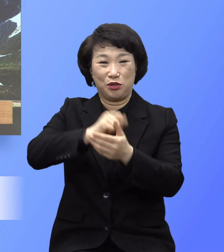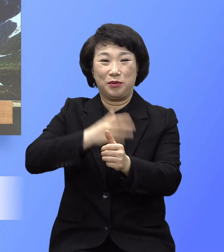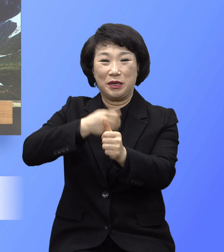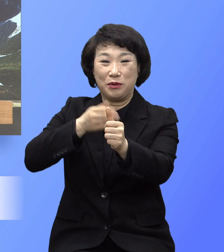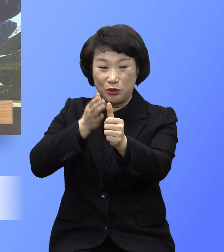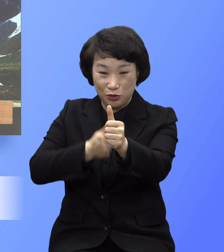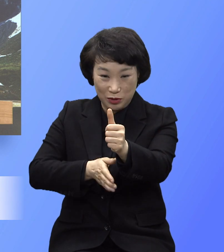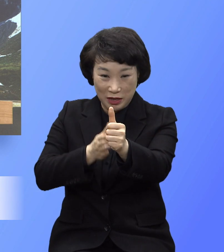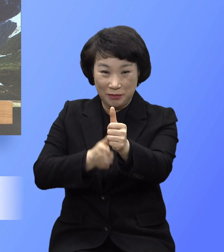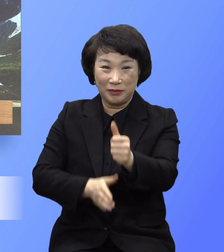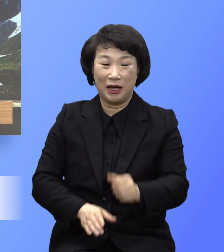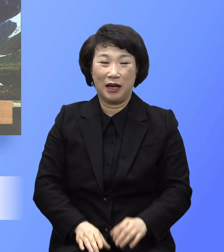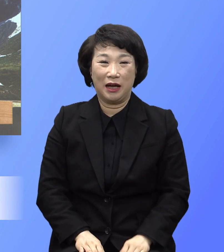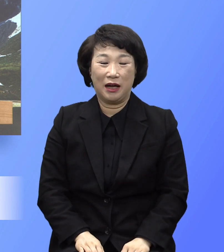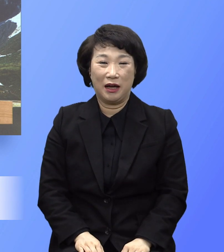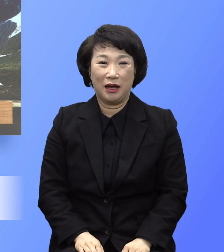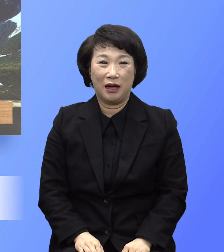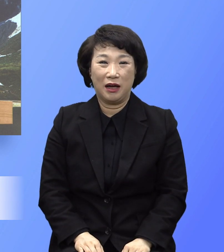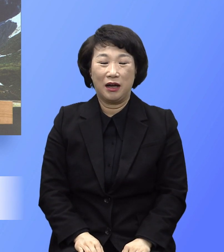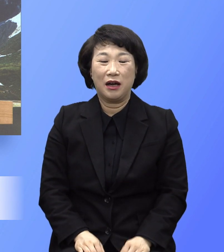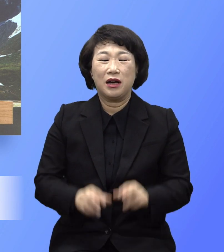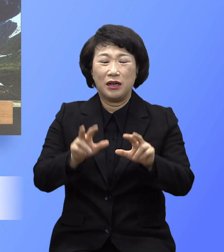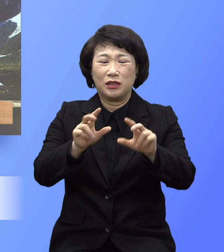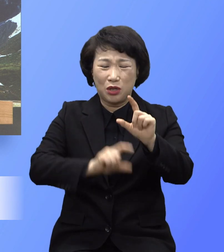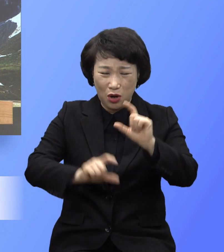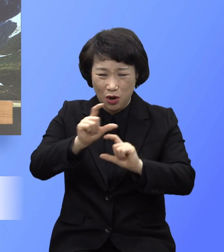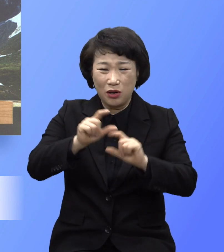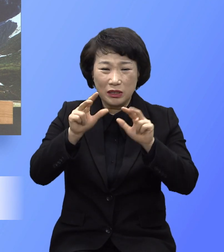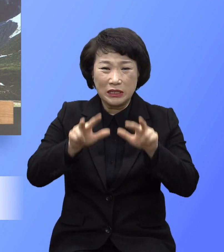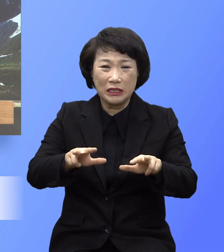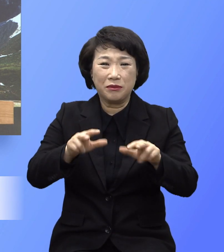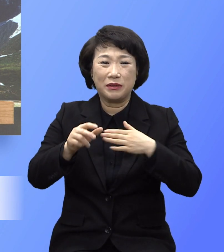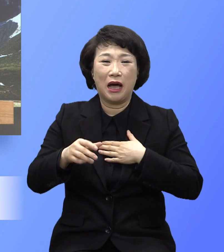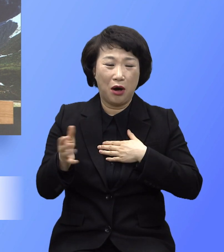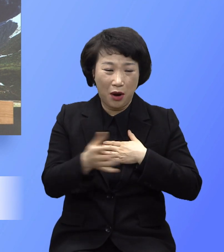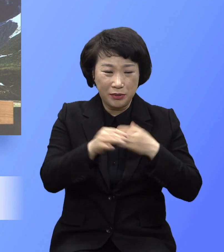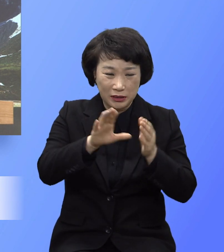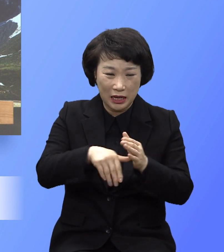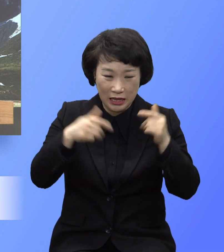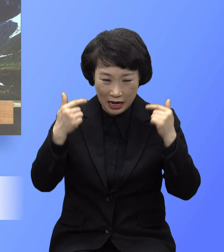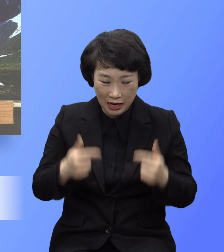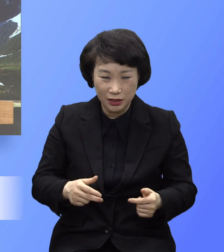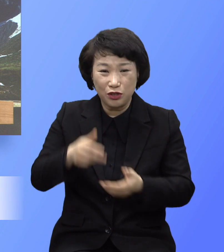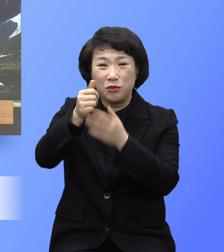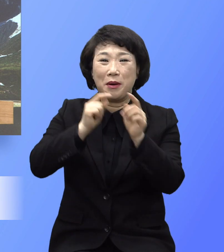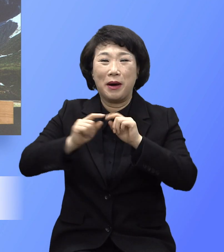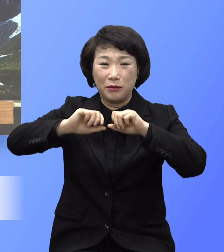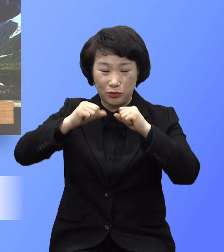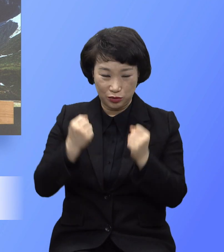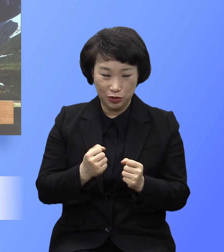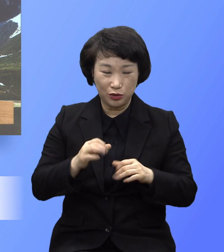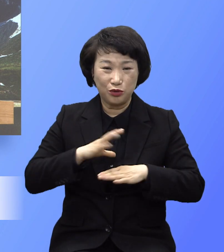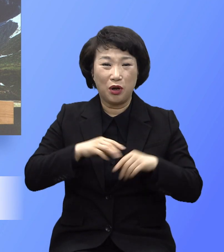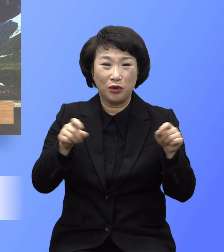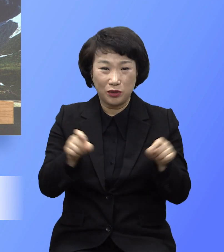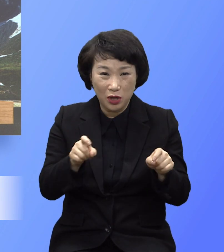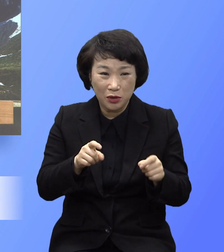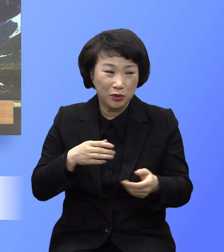축원합니다. 더욱 지금 나 없을 때에도 항상 복종하여